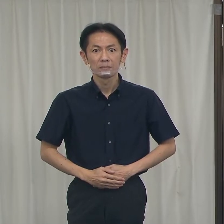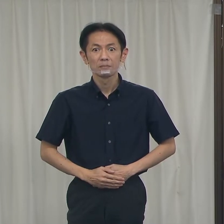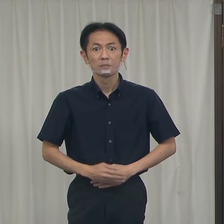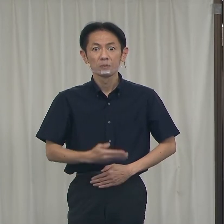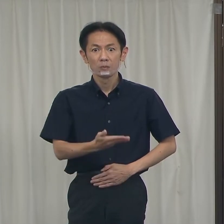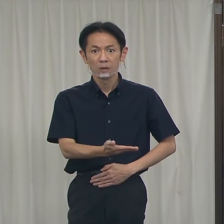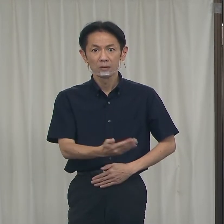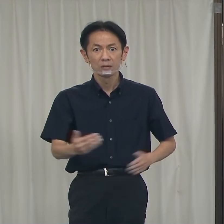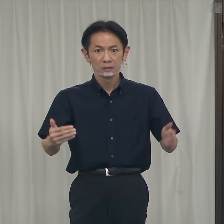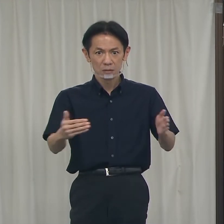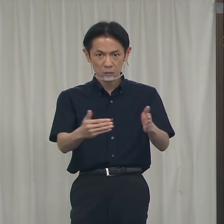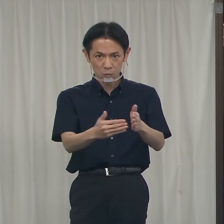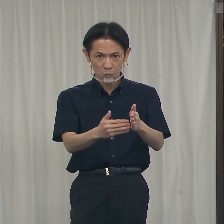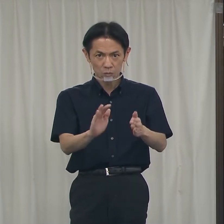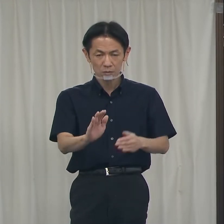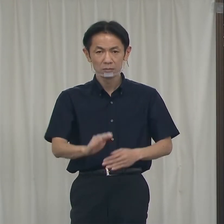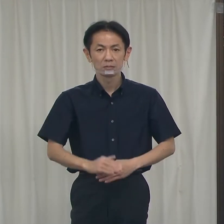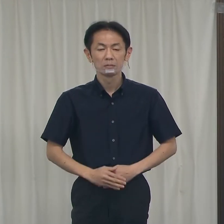私からは以上です。